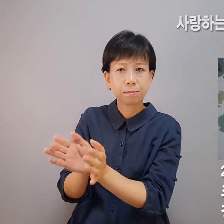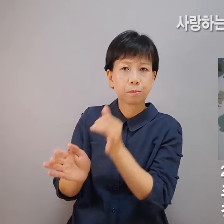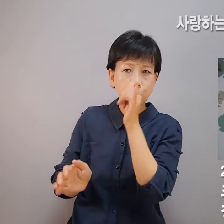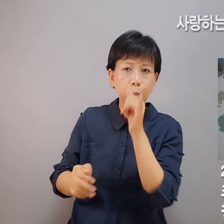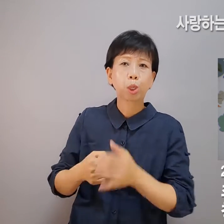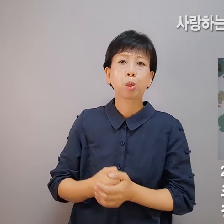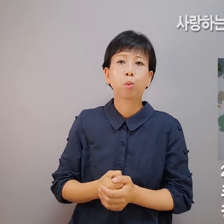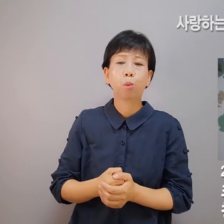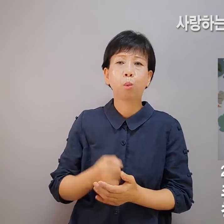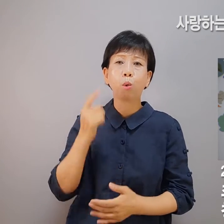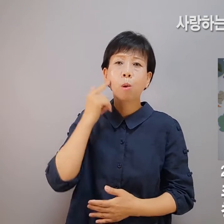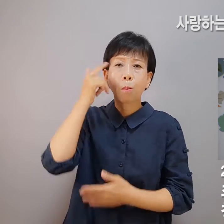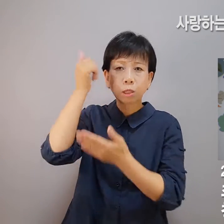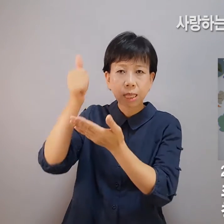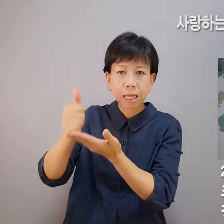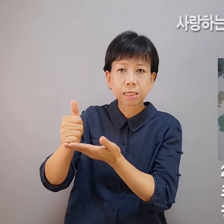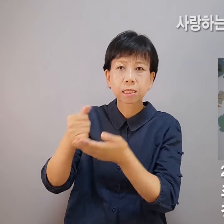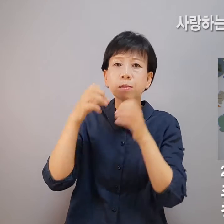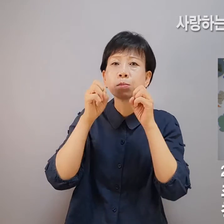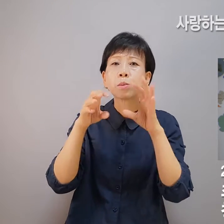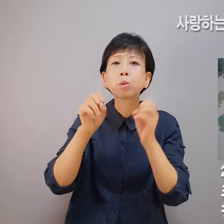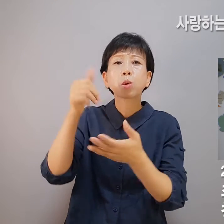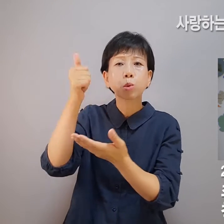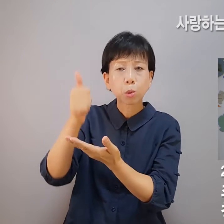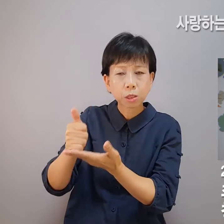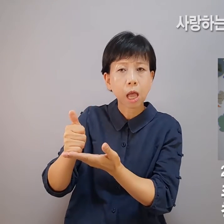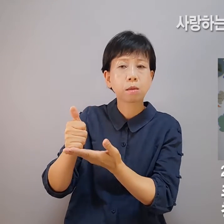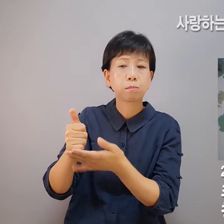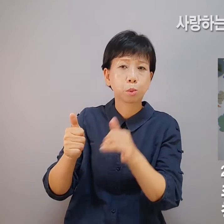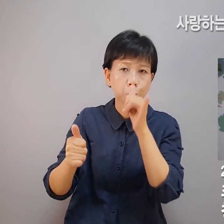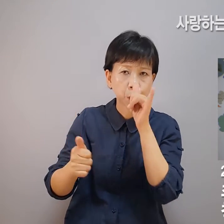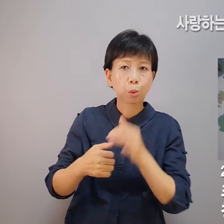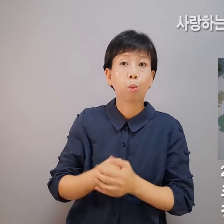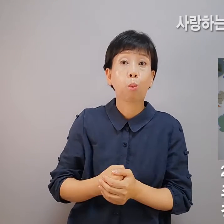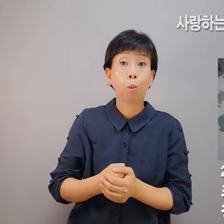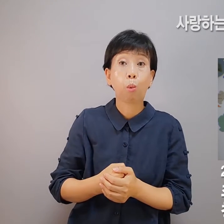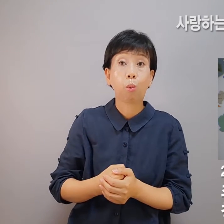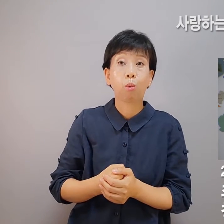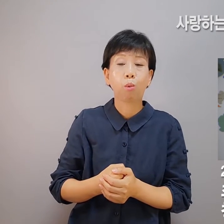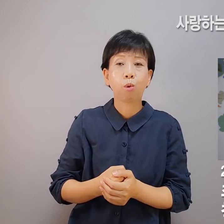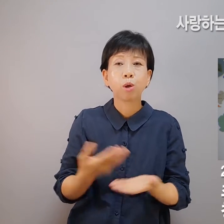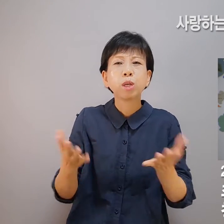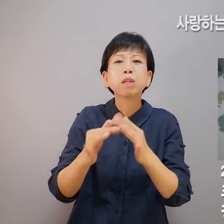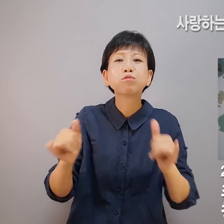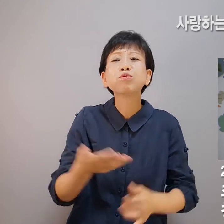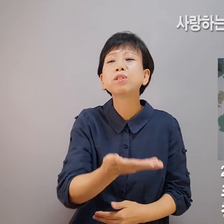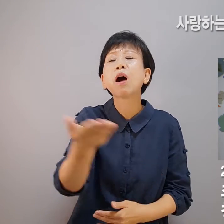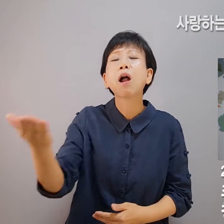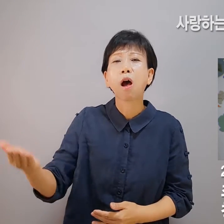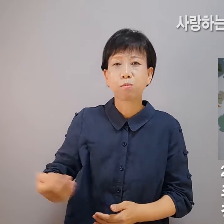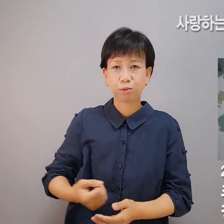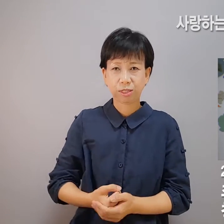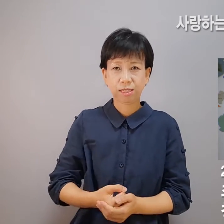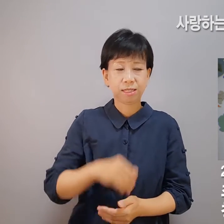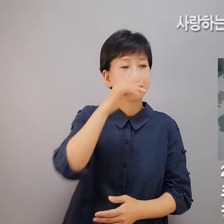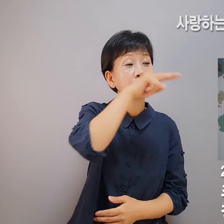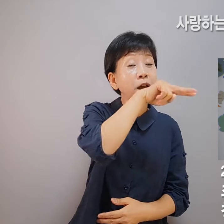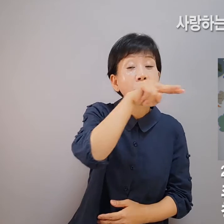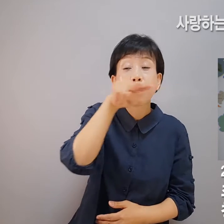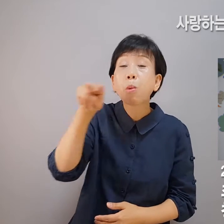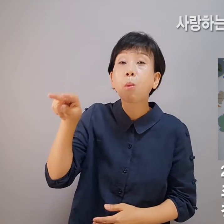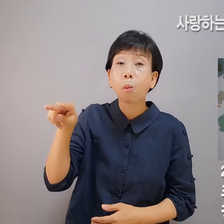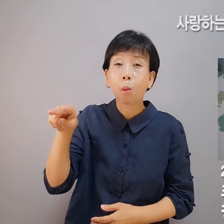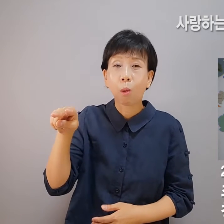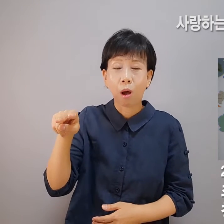있기 때문에 혹시나 누가 좀 방황하고 있는 듯하다 하면 여러분들이 가셔서 뭘